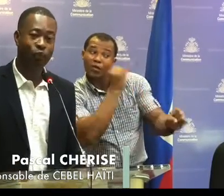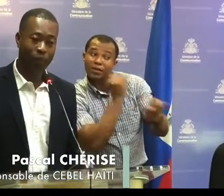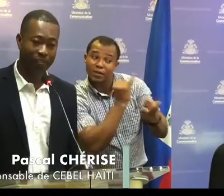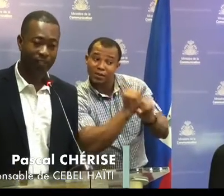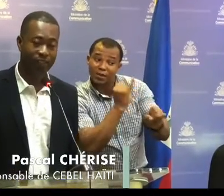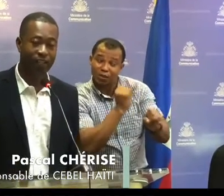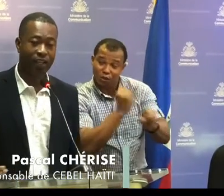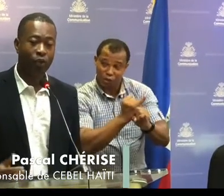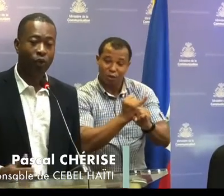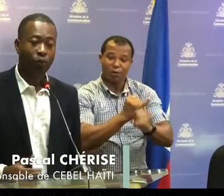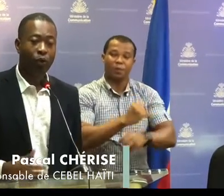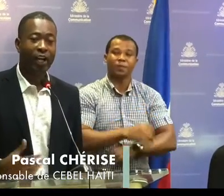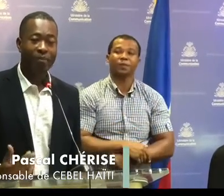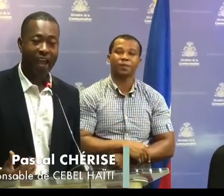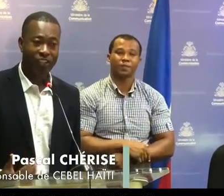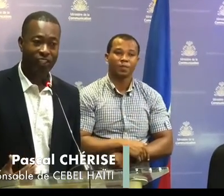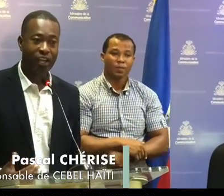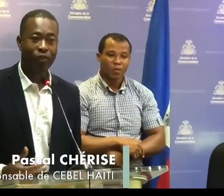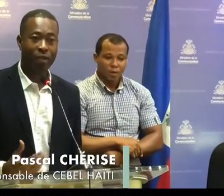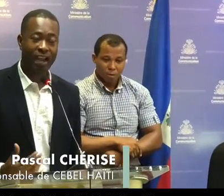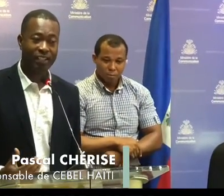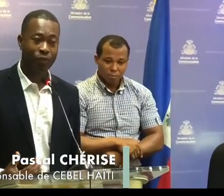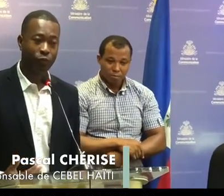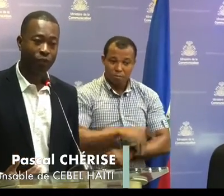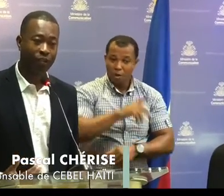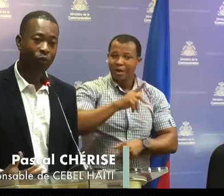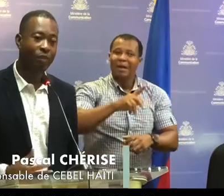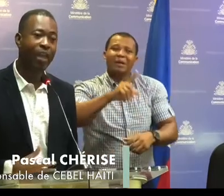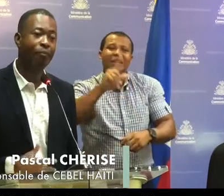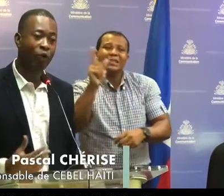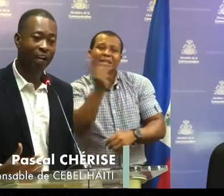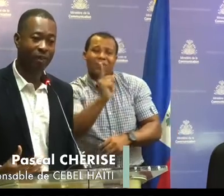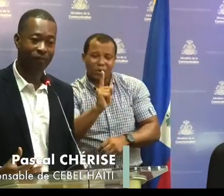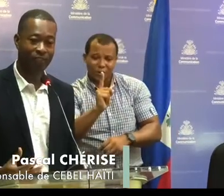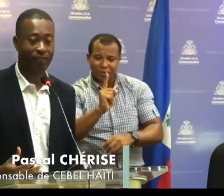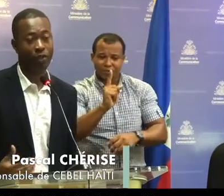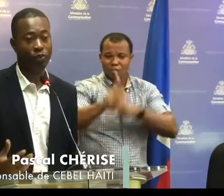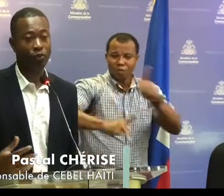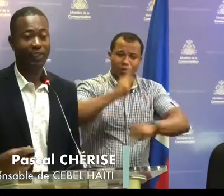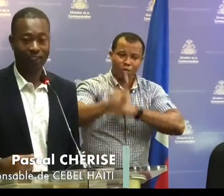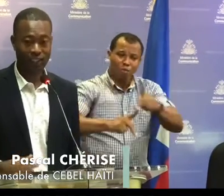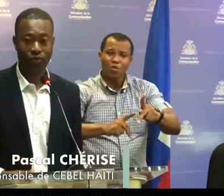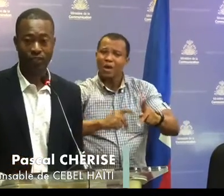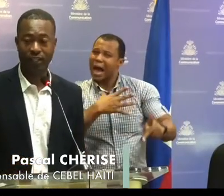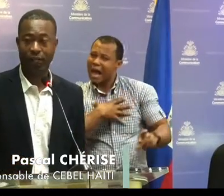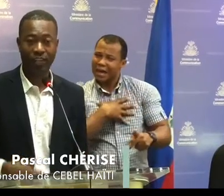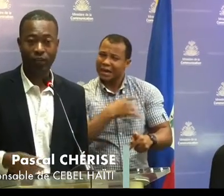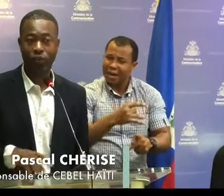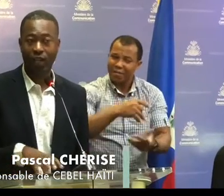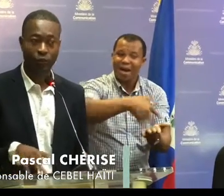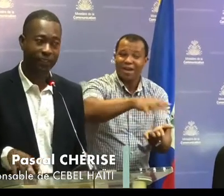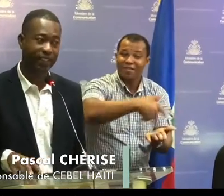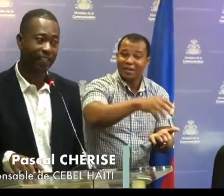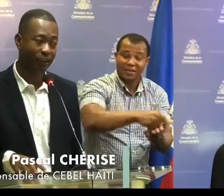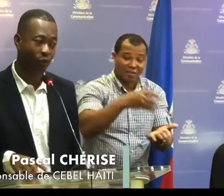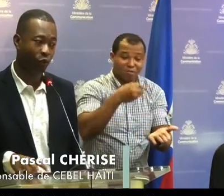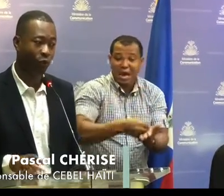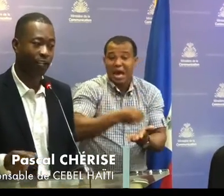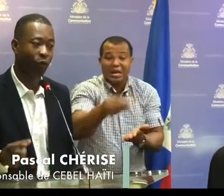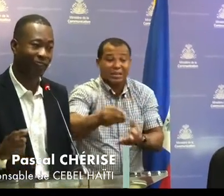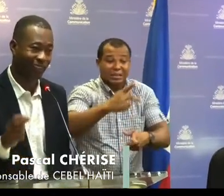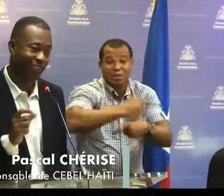dans qui entreprise, moun reme acheter, yo reme acheter produit ou bien moun reme investir. Parce que son tendance jodi, hein, quelle que soit l'entreprise à